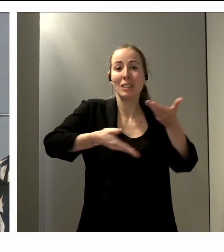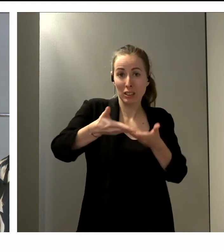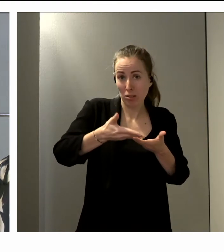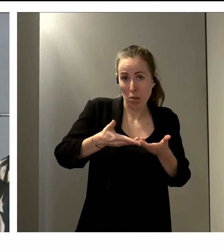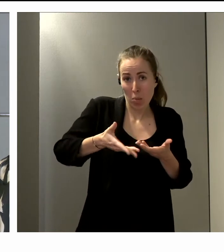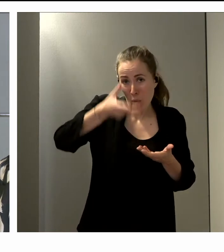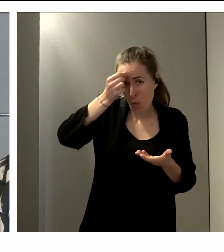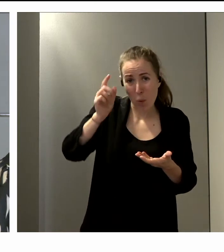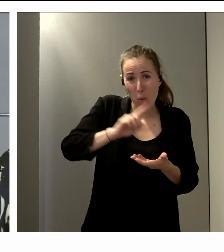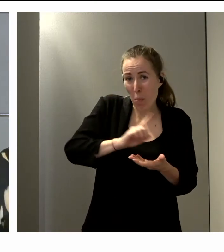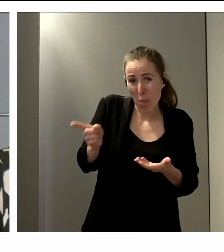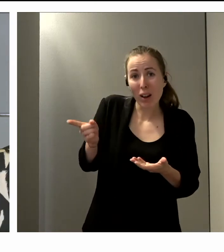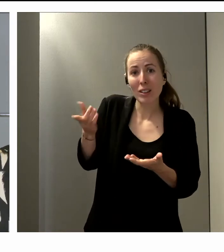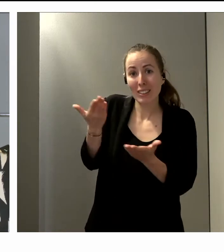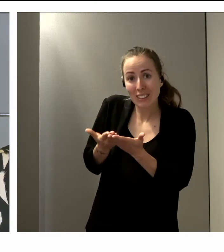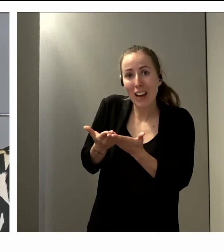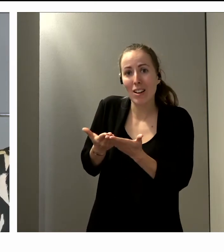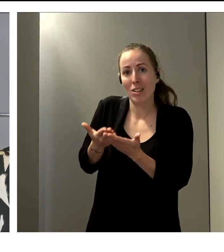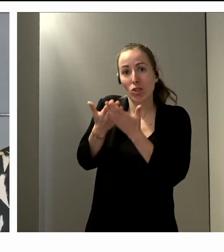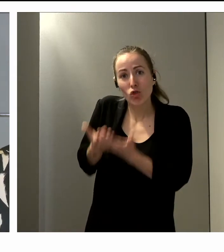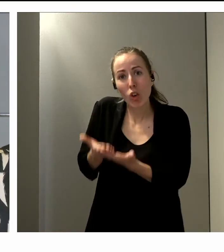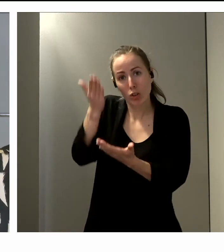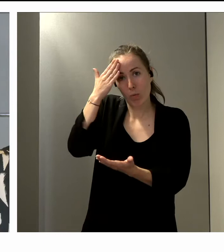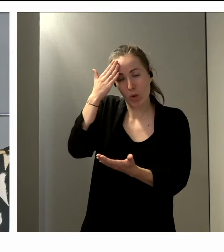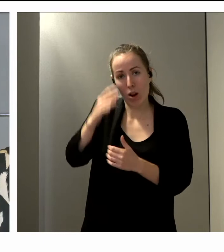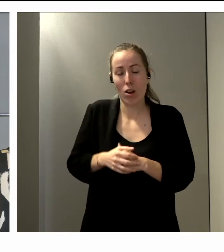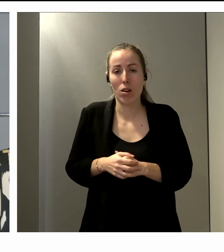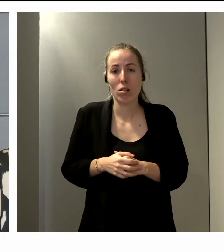Et donc je pense qu'aujourd'hui, 15 ans après la charte,